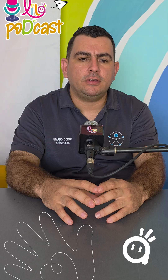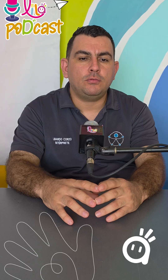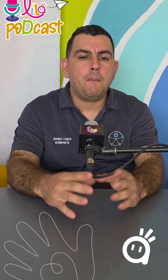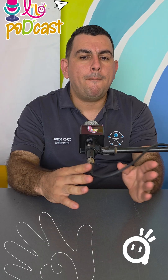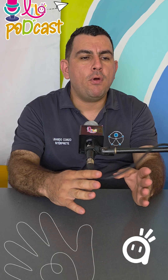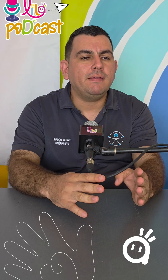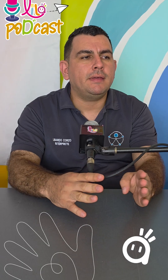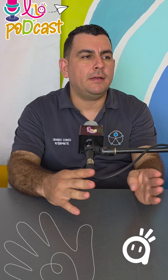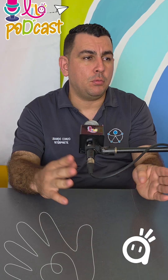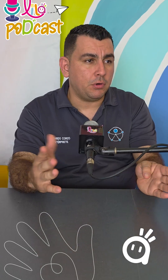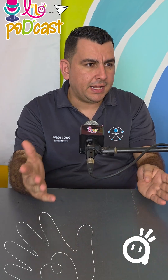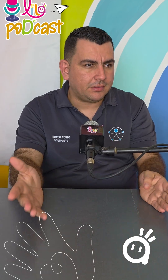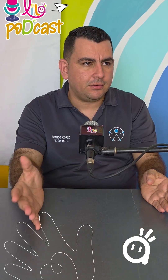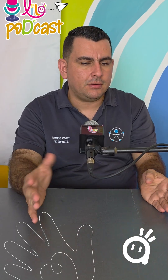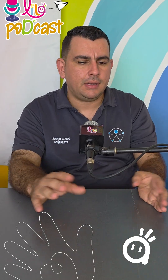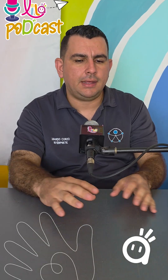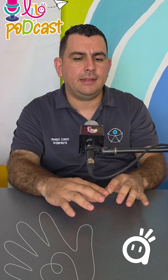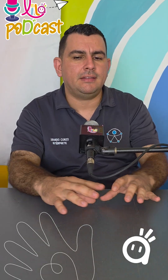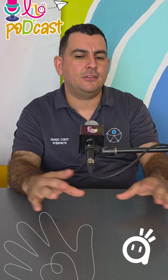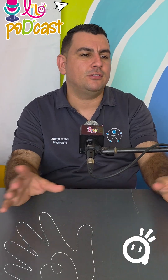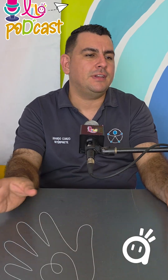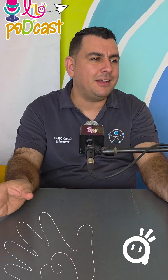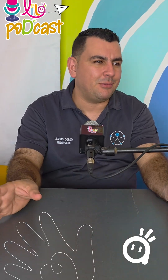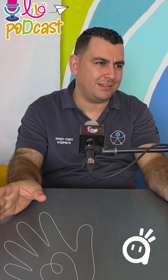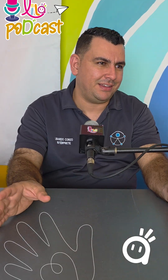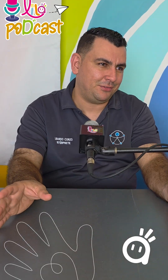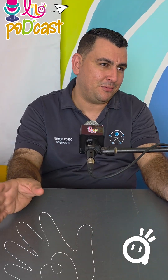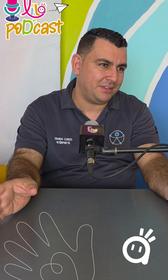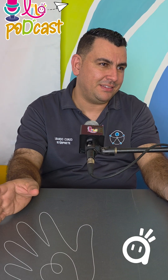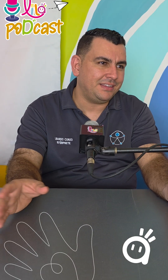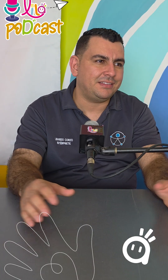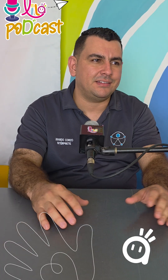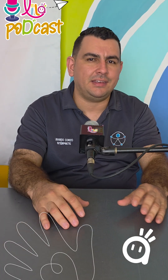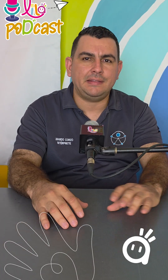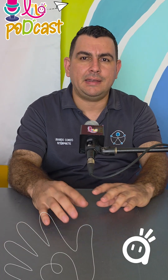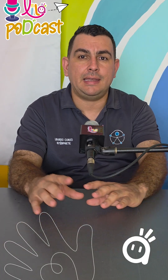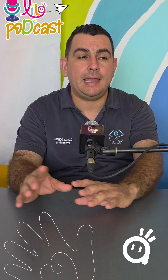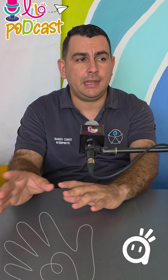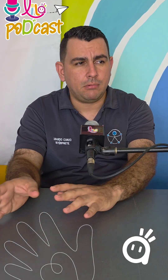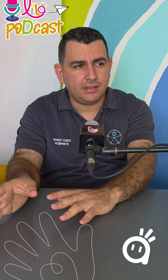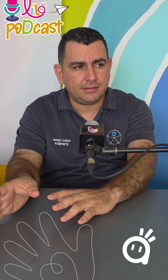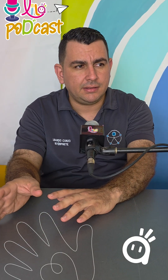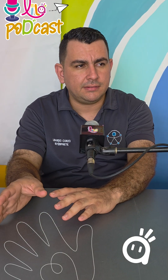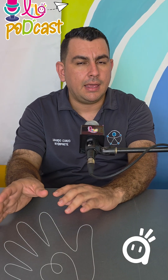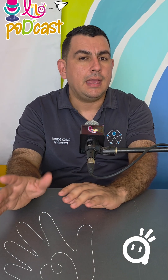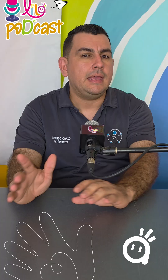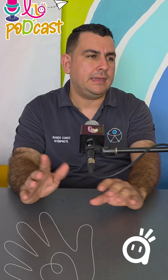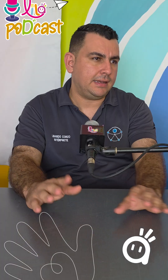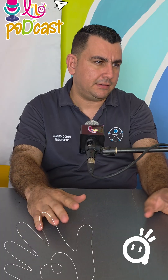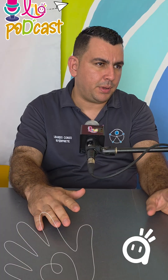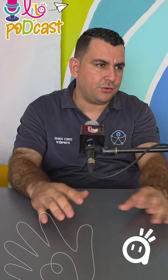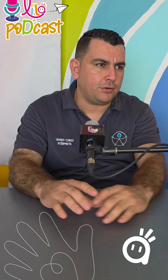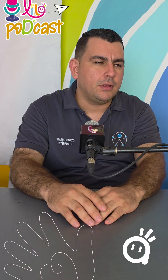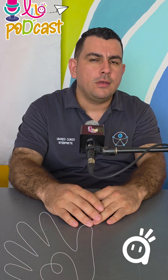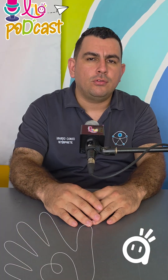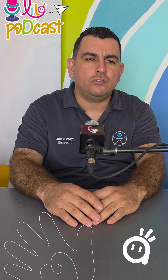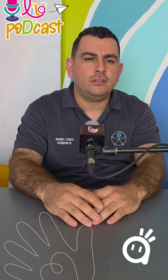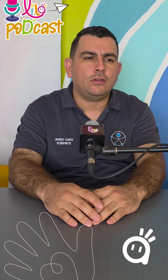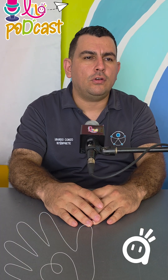un puente de comunicación entre dos lenguas que son muy distintas, entre la lengua de señas y el español. Entonces, lo que